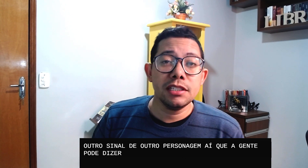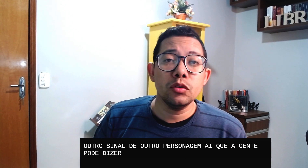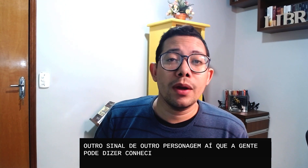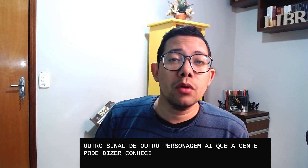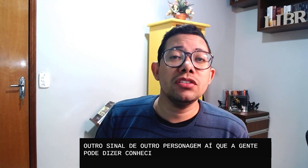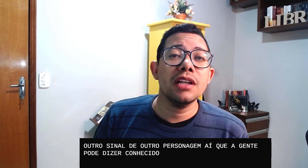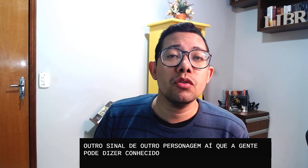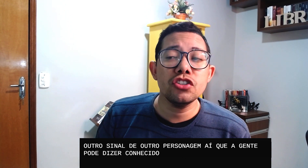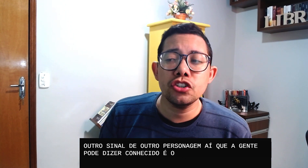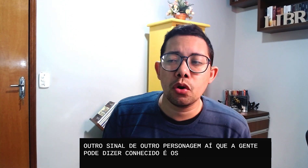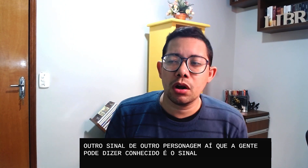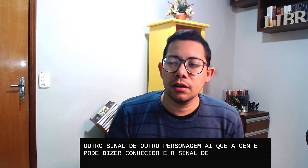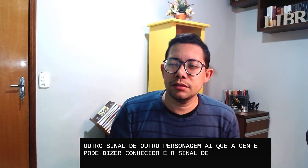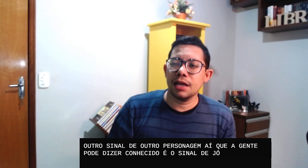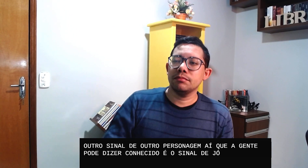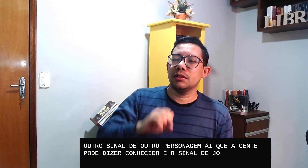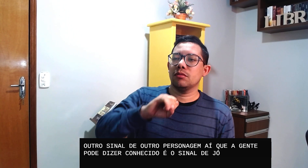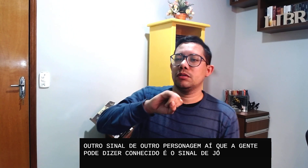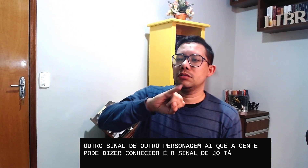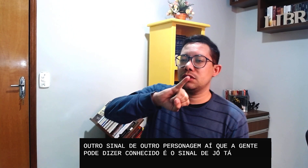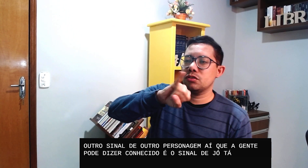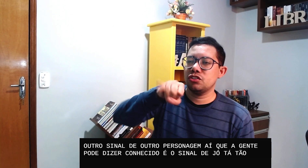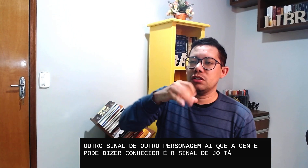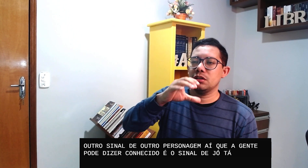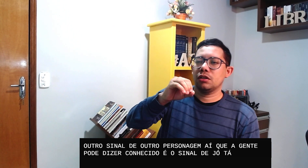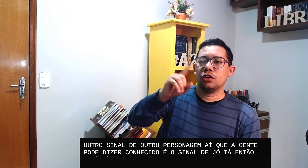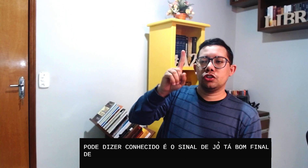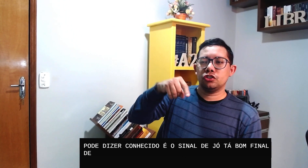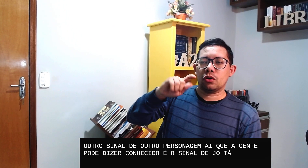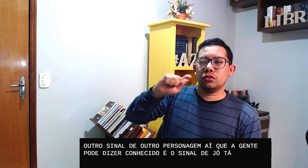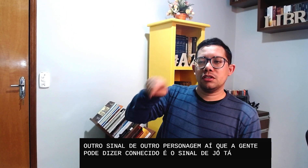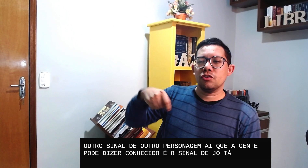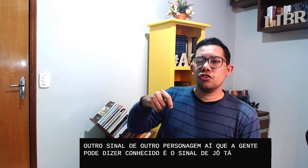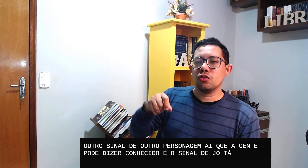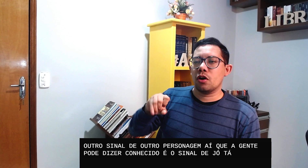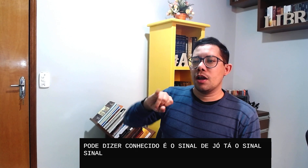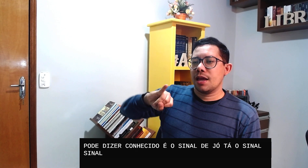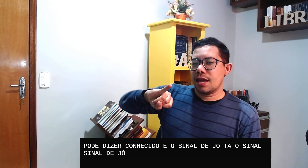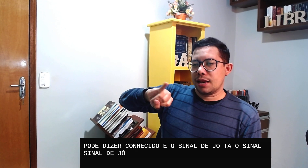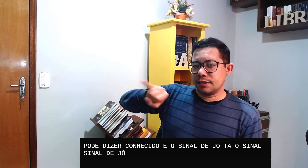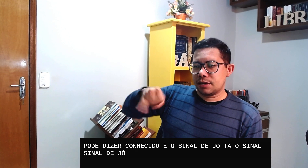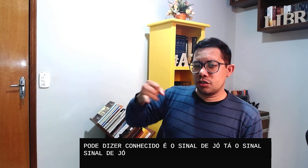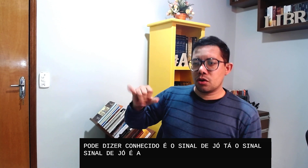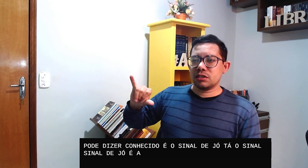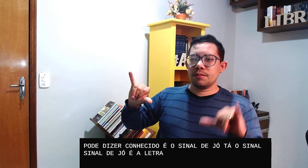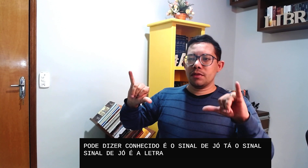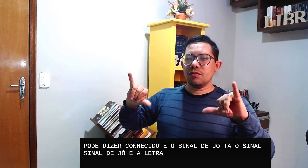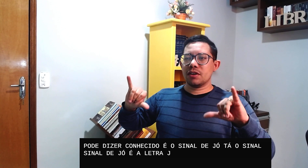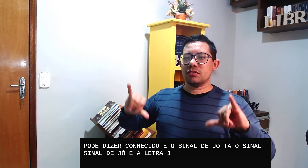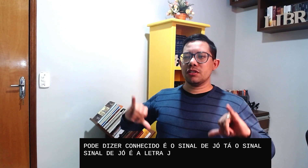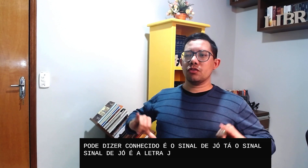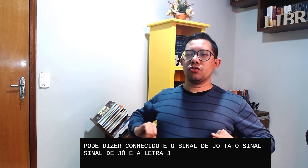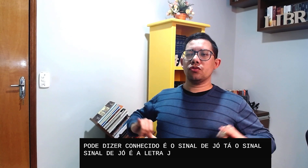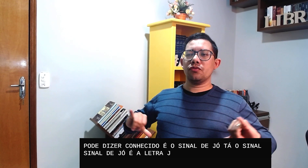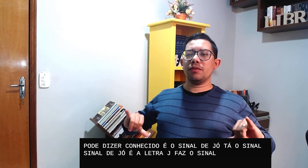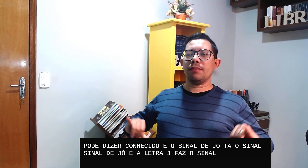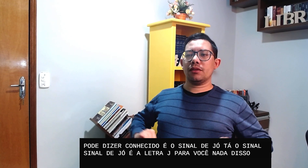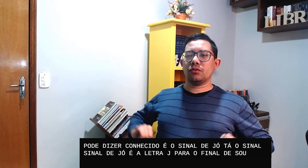conhecido é o sinal de Jó, tá? Então, Jó. O sinal de Jó é a letra J, faz o sinal de sofrimento, né?